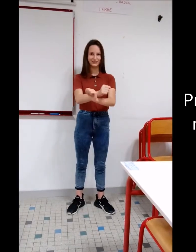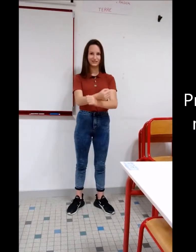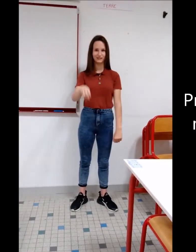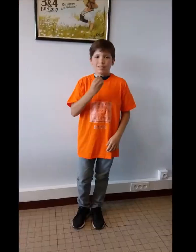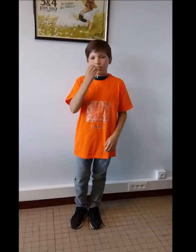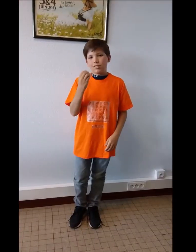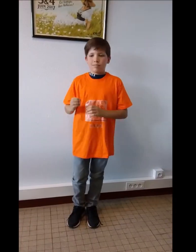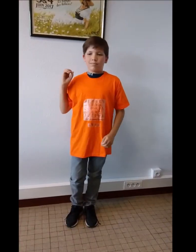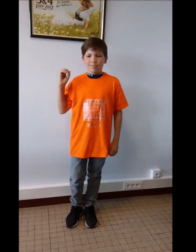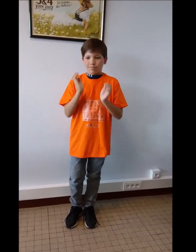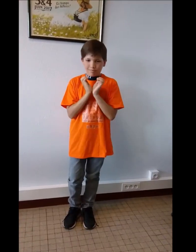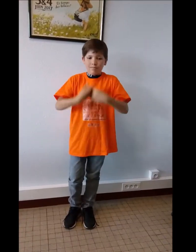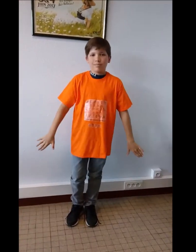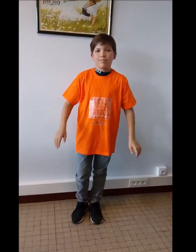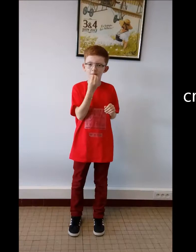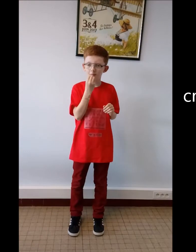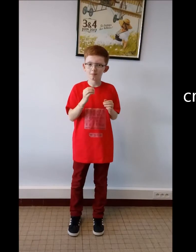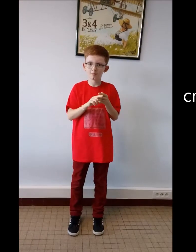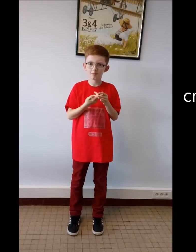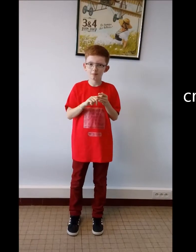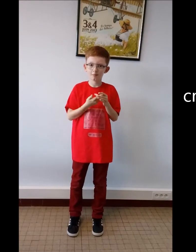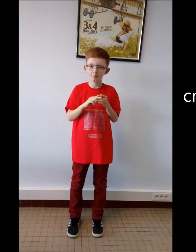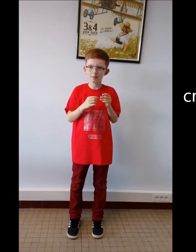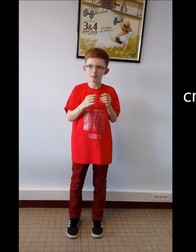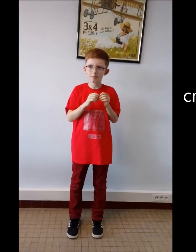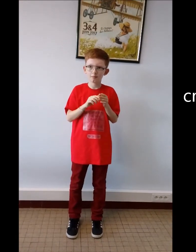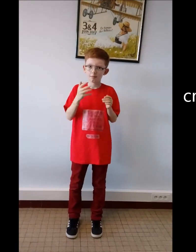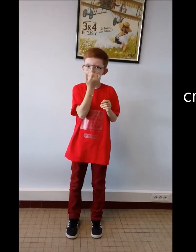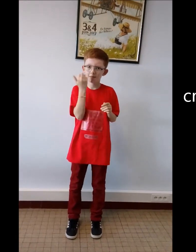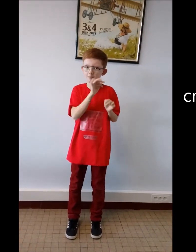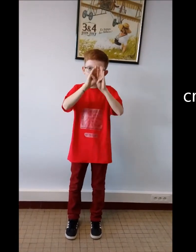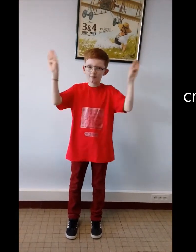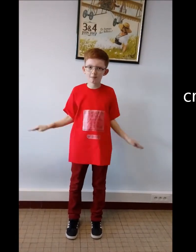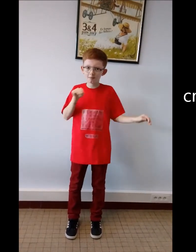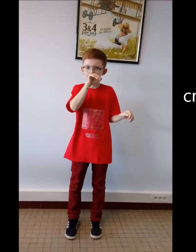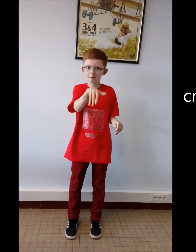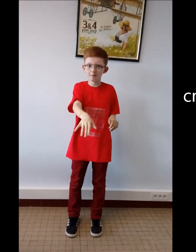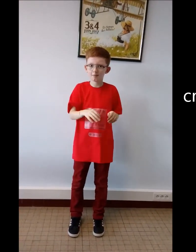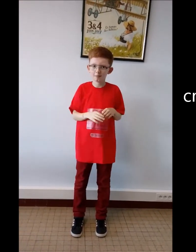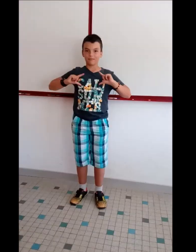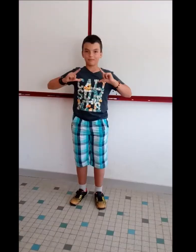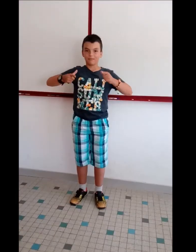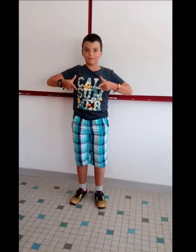sœur. Terminer mes chutes de Bruxelles. Manger des crayons de couleur pour vomir un arc-en-ciel.